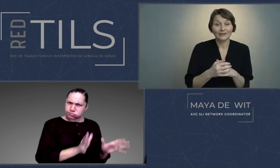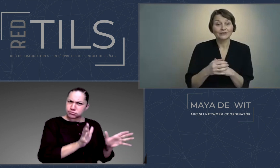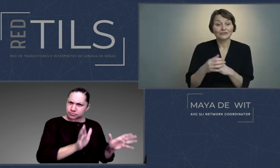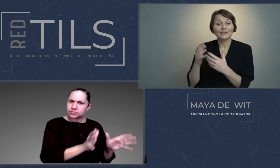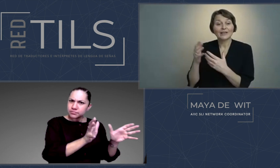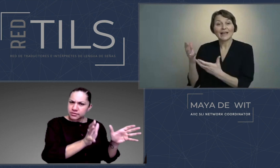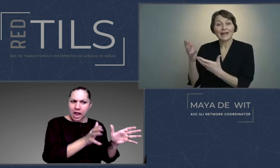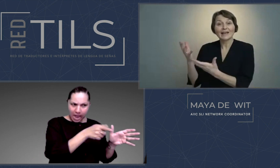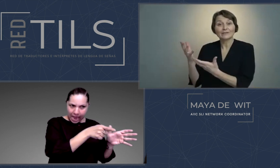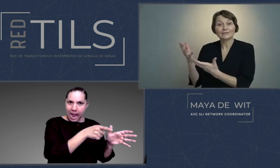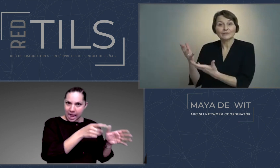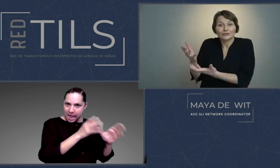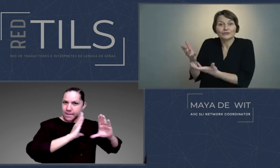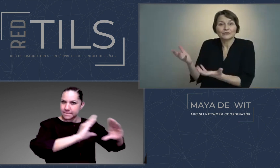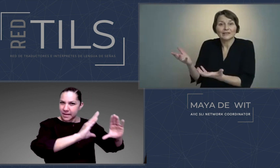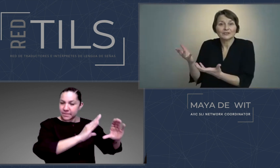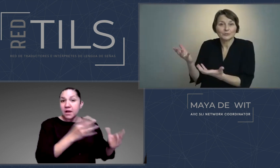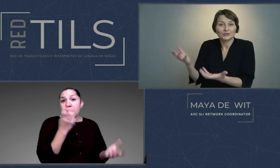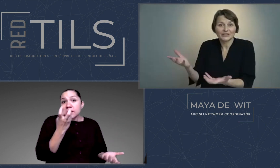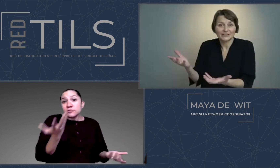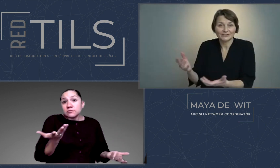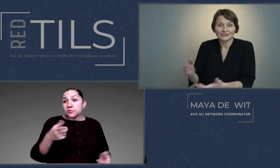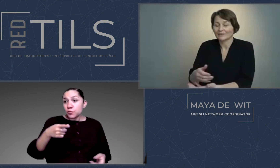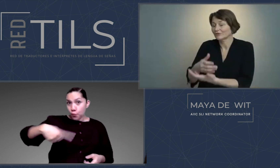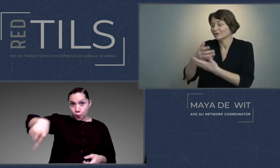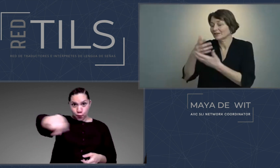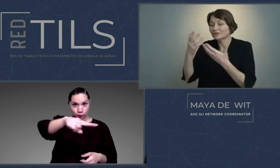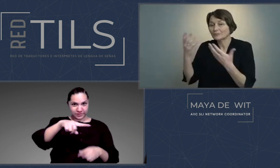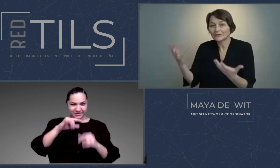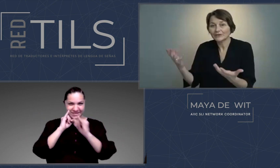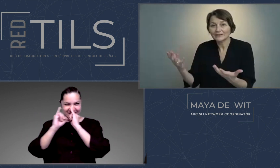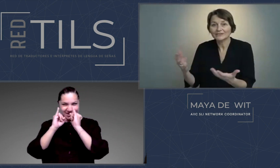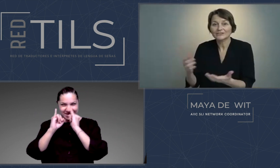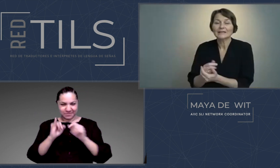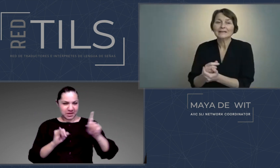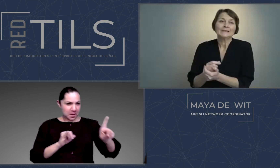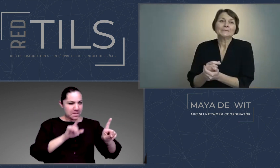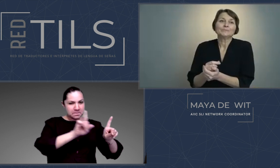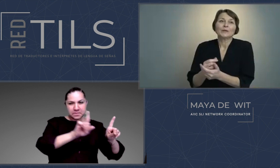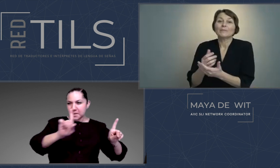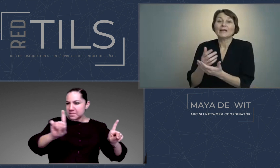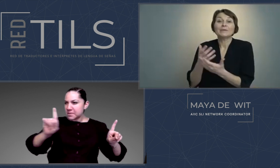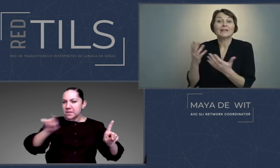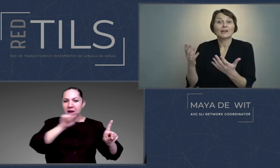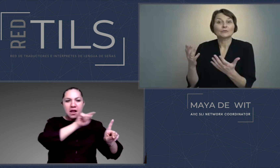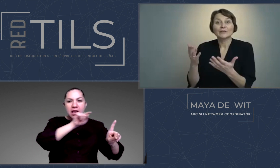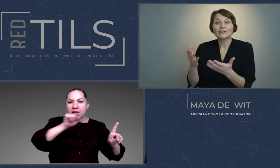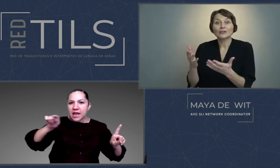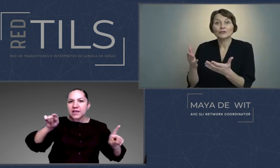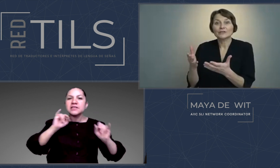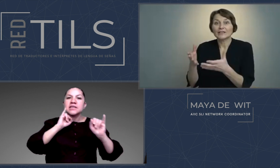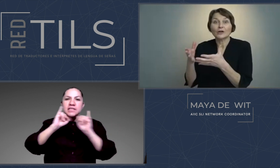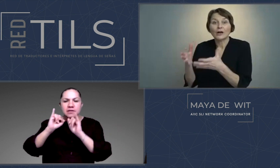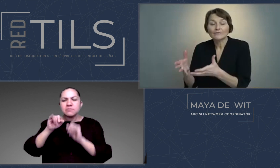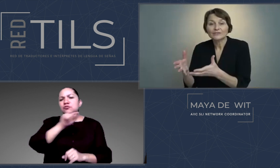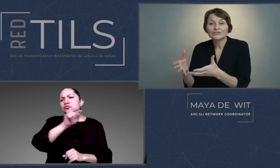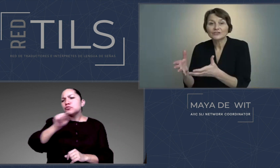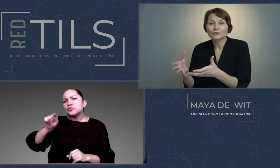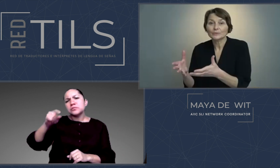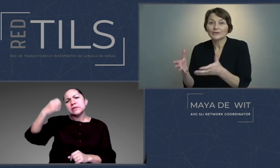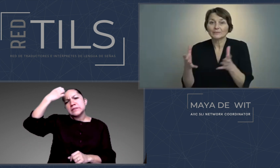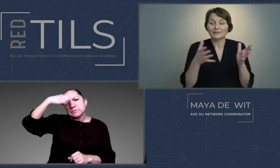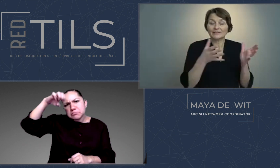son iguales, son tus pares. Entonces, estos pares tienen cierto nivel de experiencia, de conocimiento